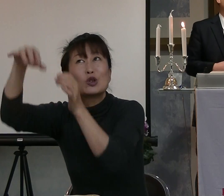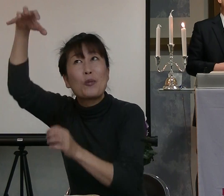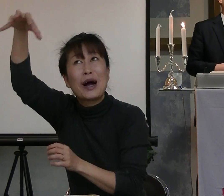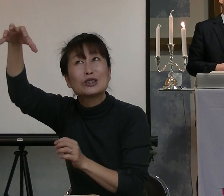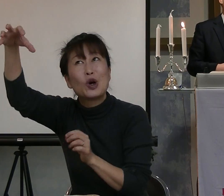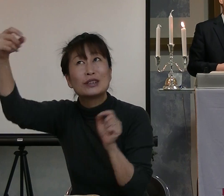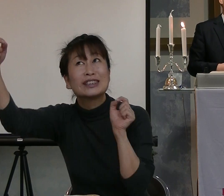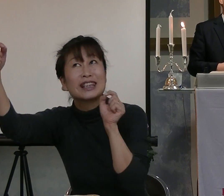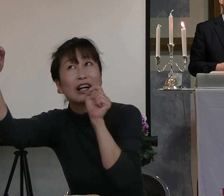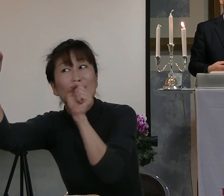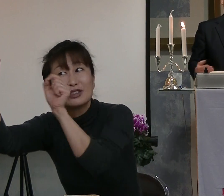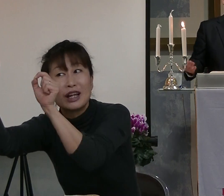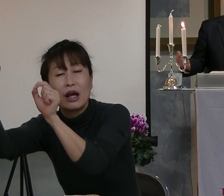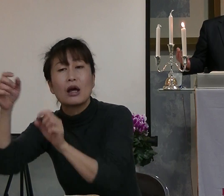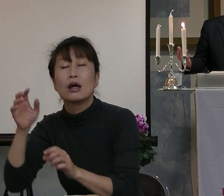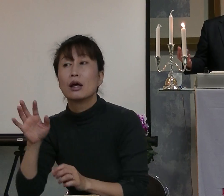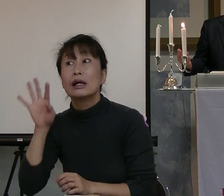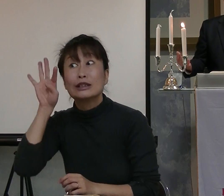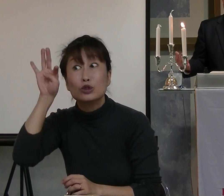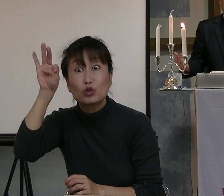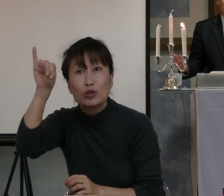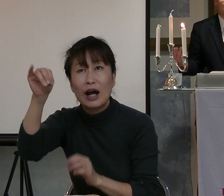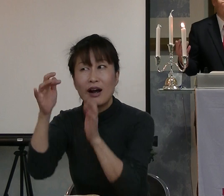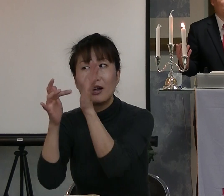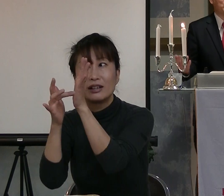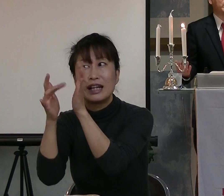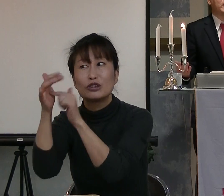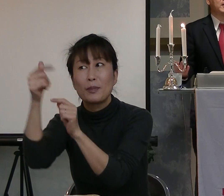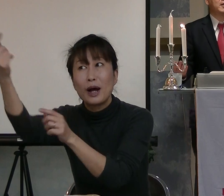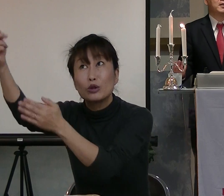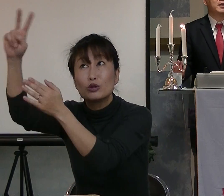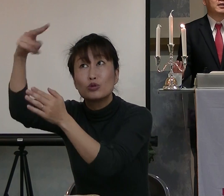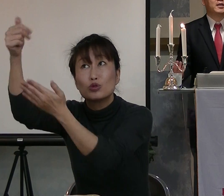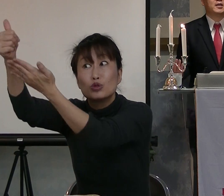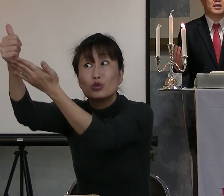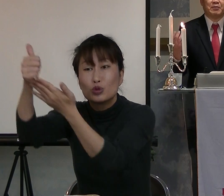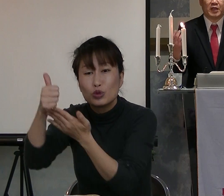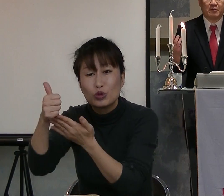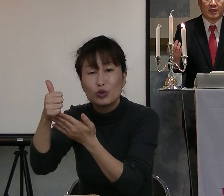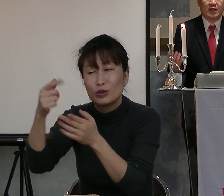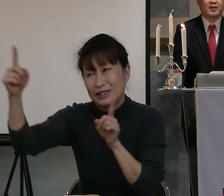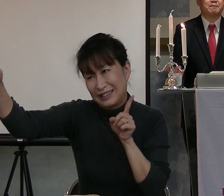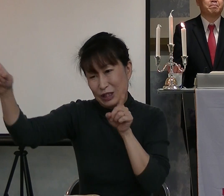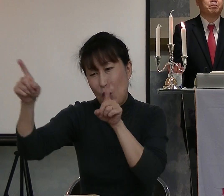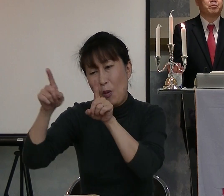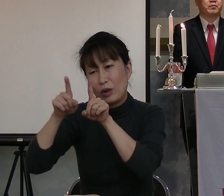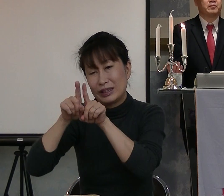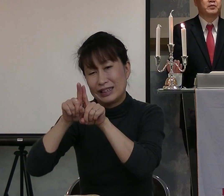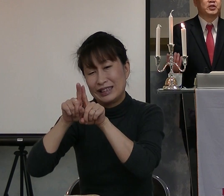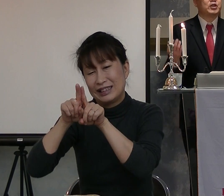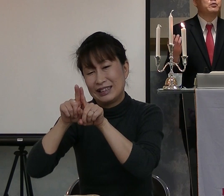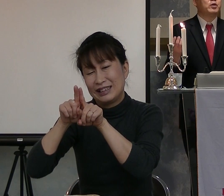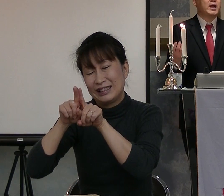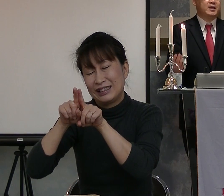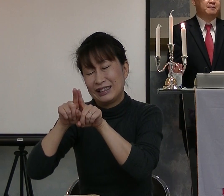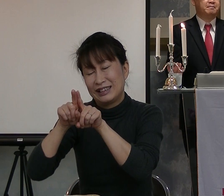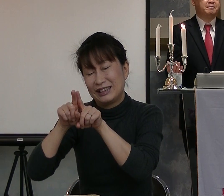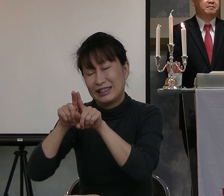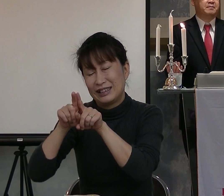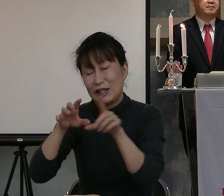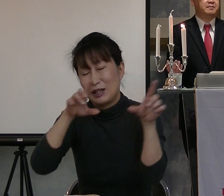っしゃる神と共に涙もない、死も